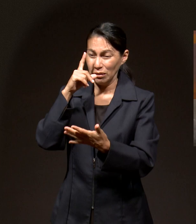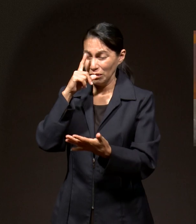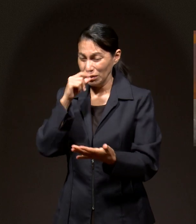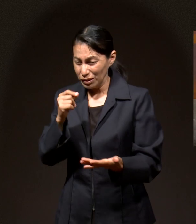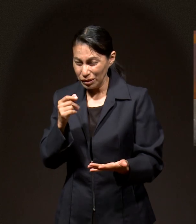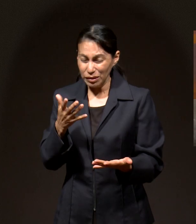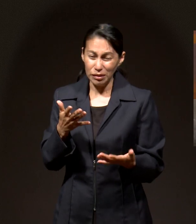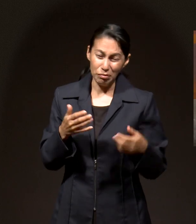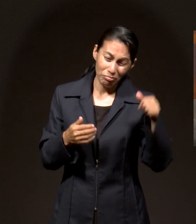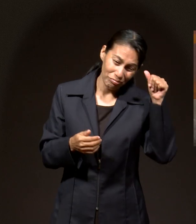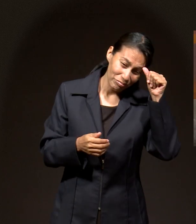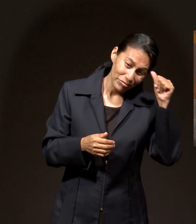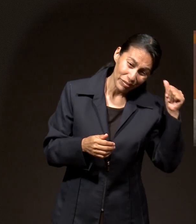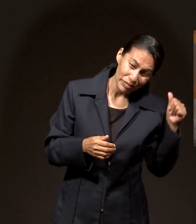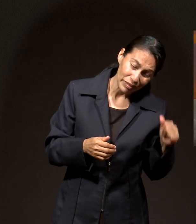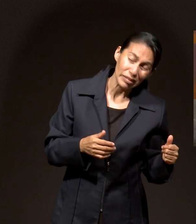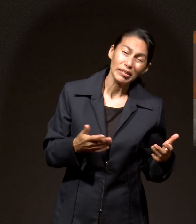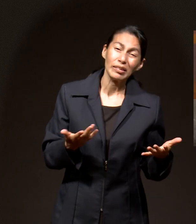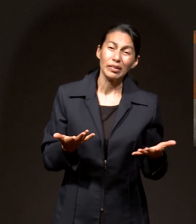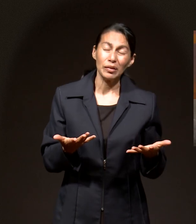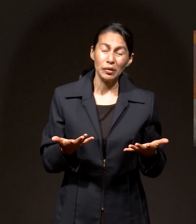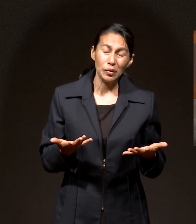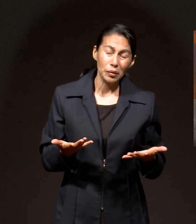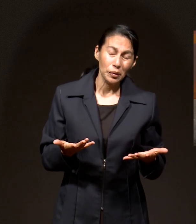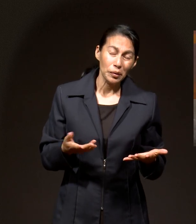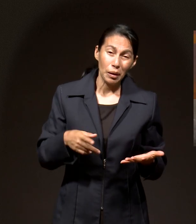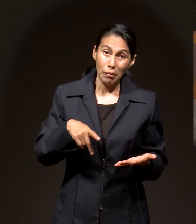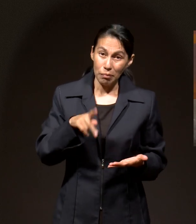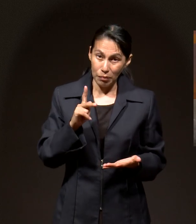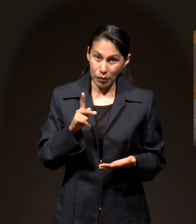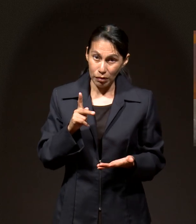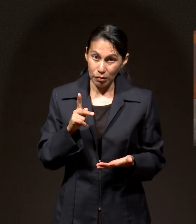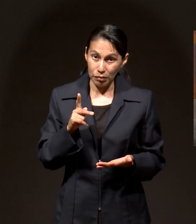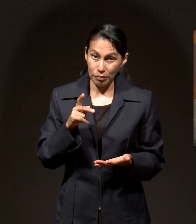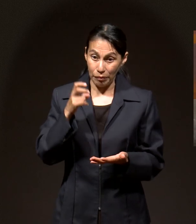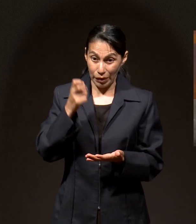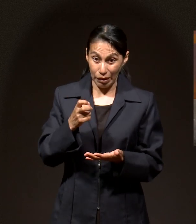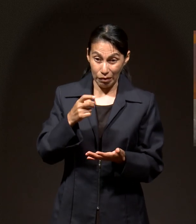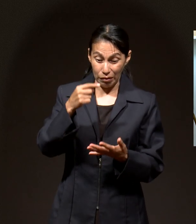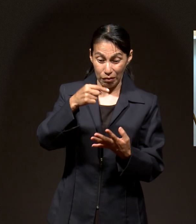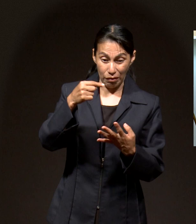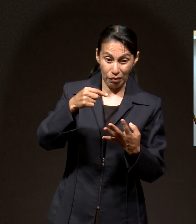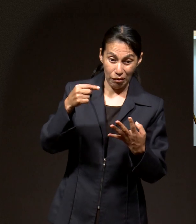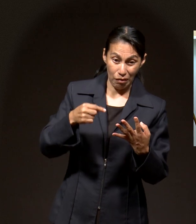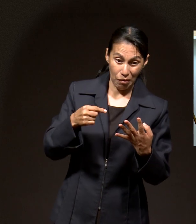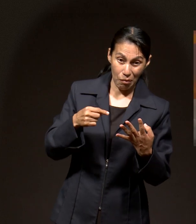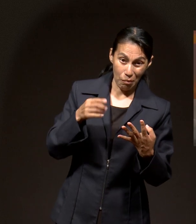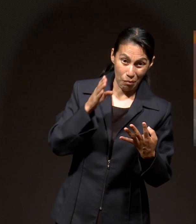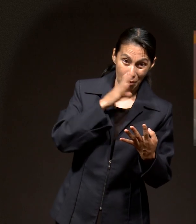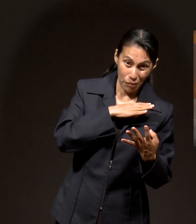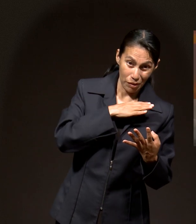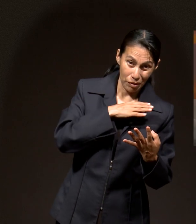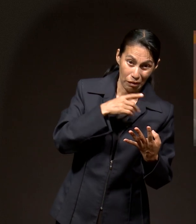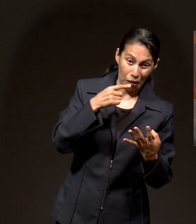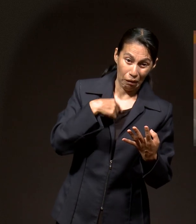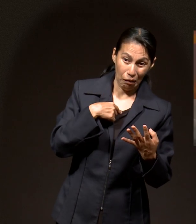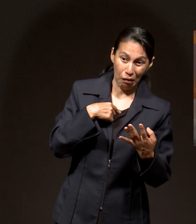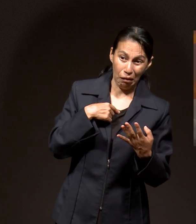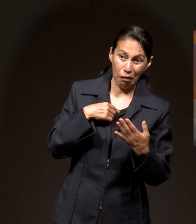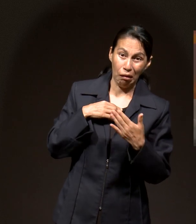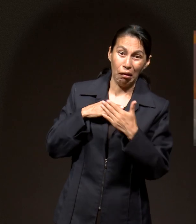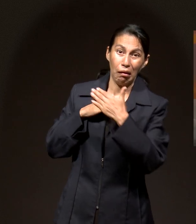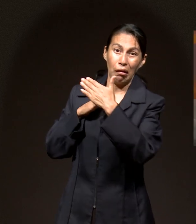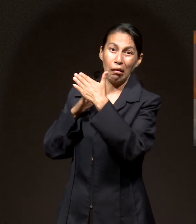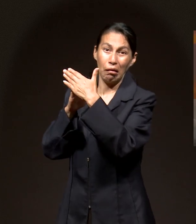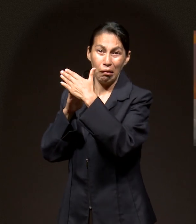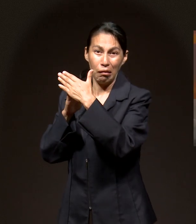retos, de muchas fallas a nuestra manera, a nuestro nivel personal, ¿verdad? Sí. Pero no permitamos que esas deficiencias,